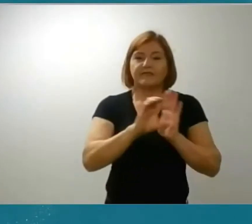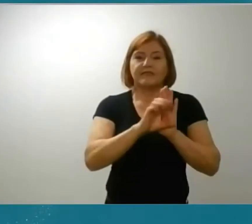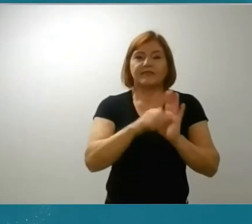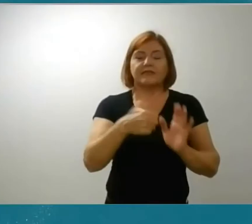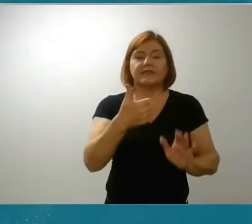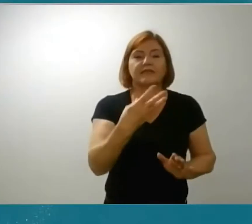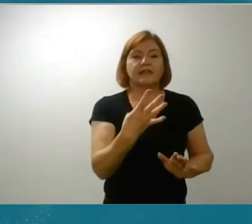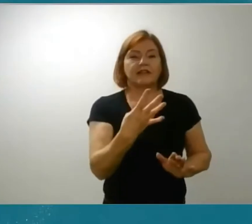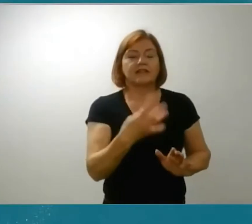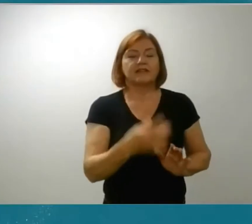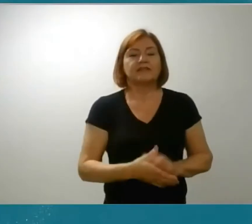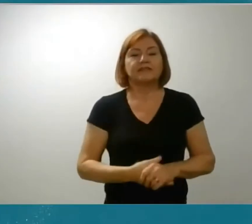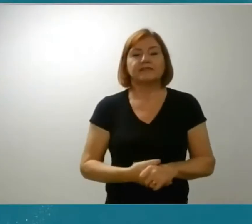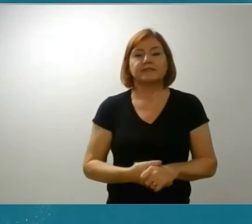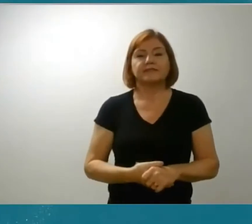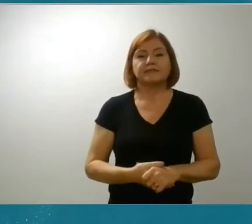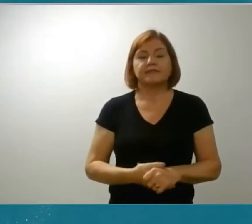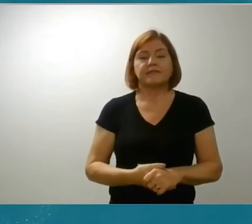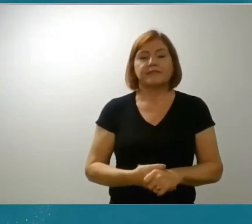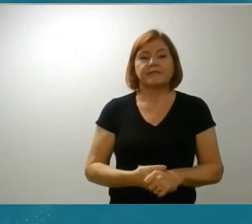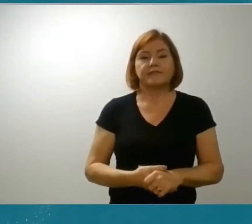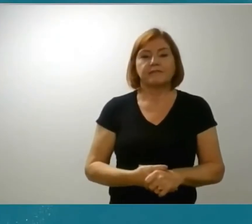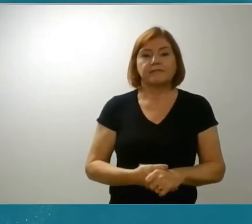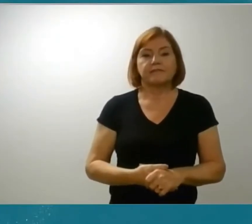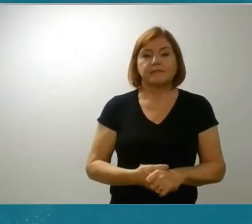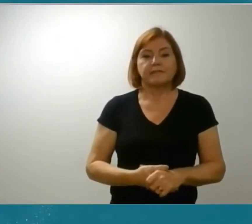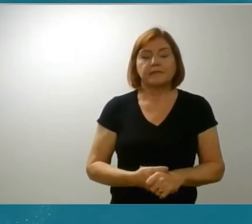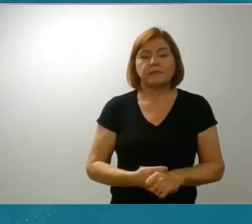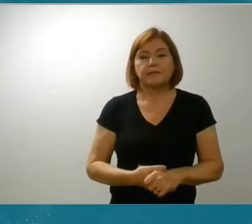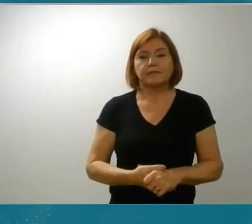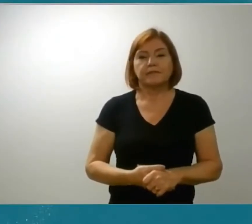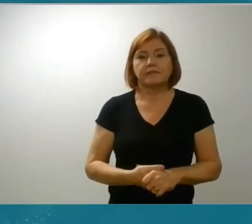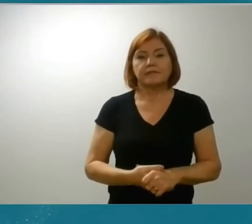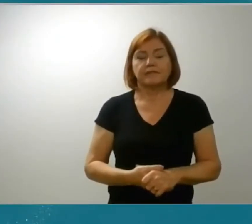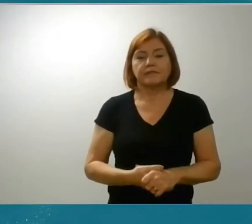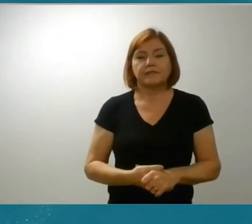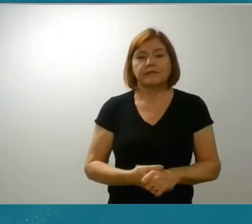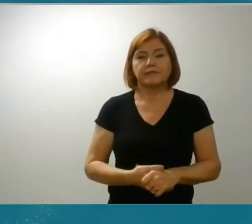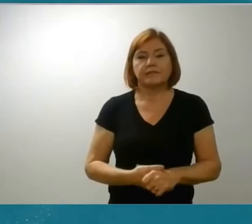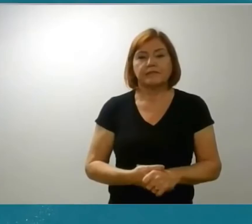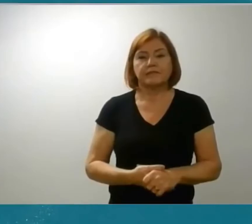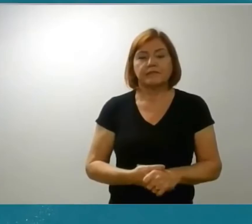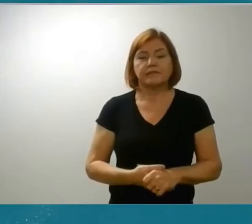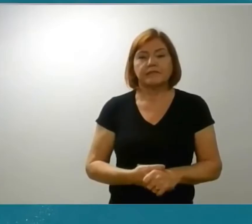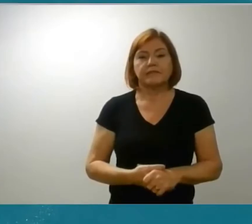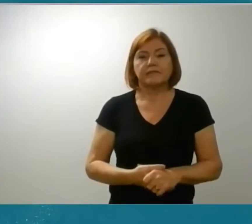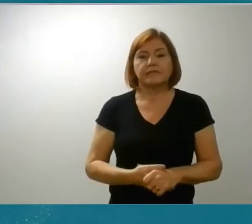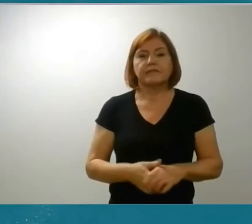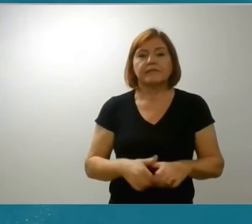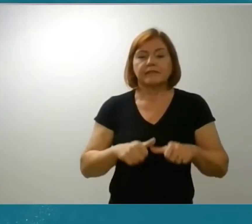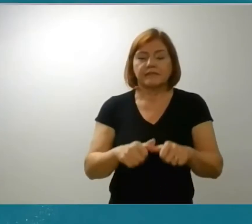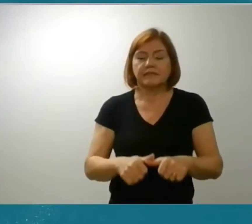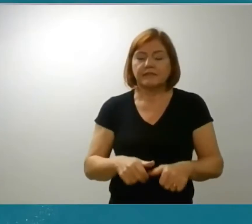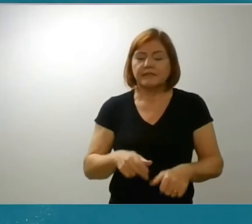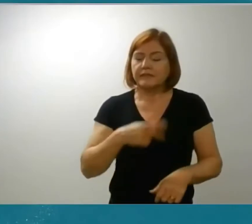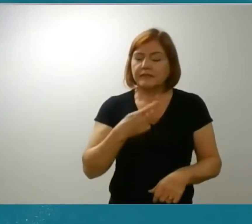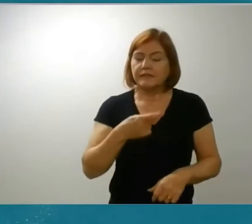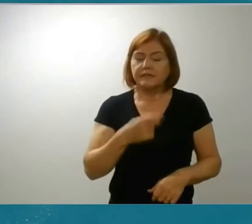ele? Você deu alguma coisa para ele para depois ele te devolver? Não. Ele que deu tudo. Tudo vem